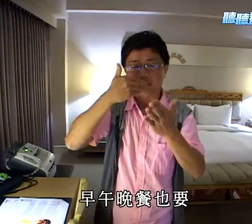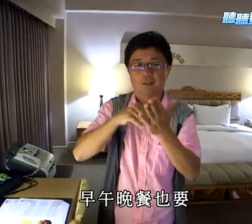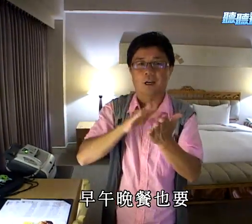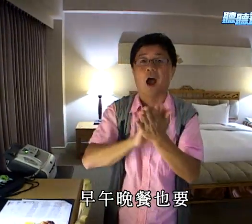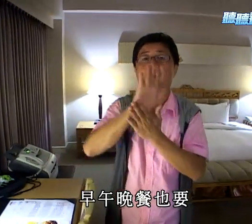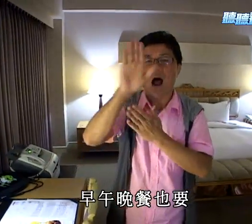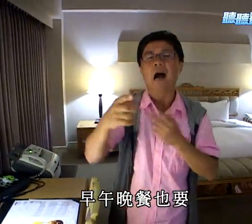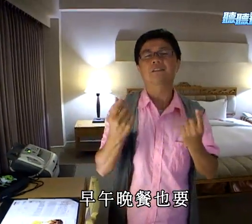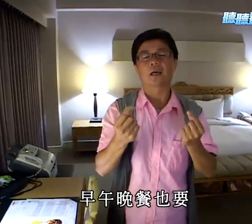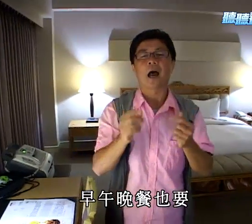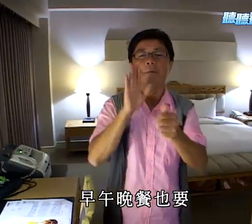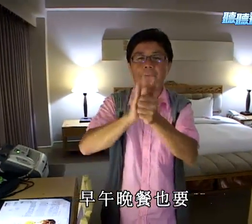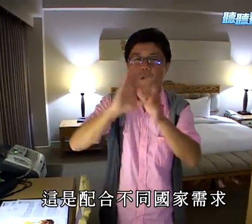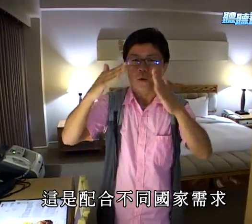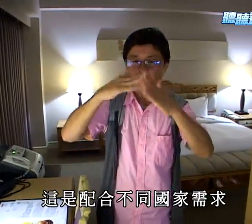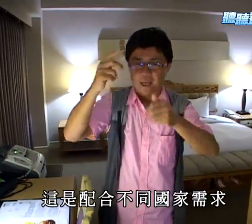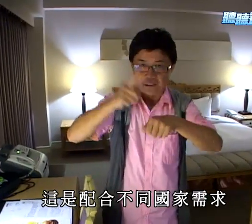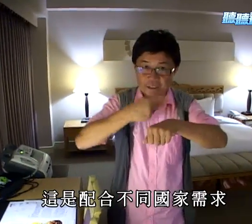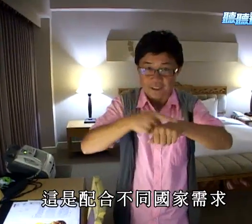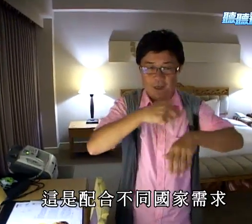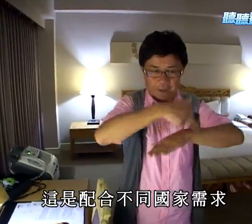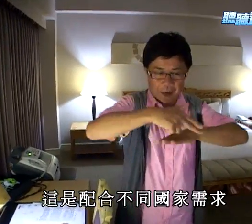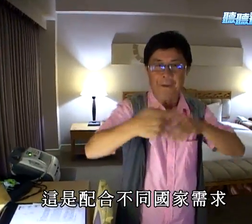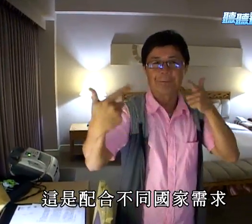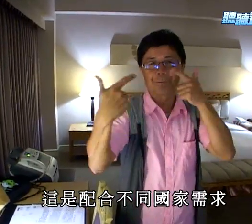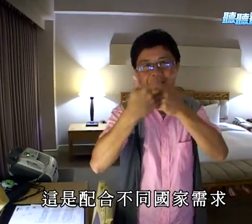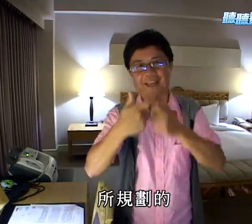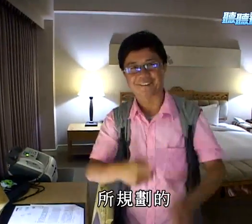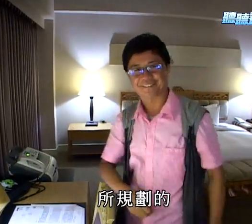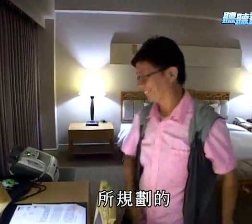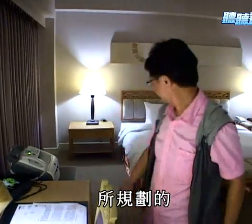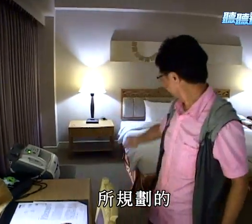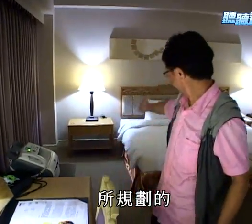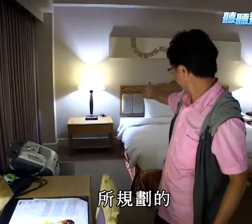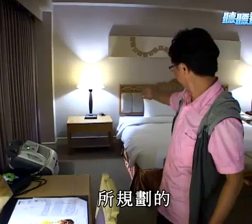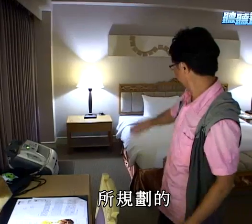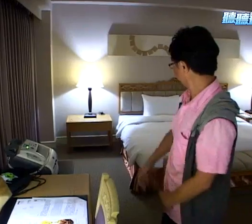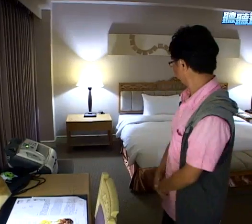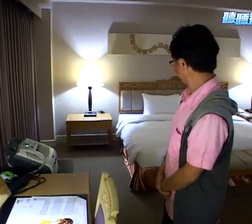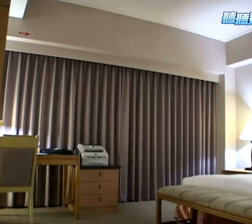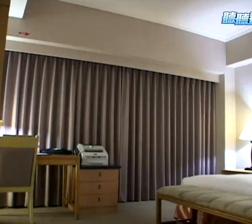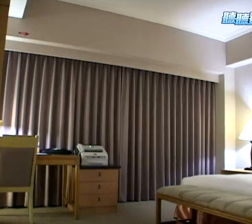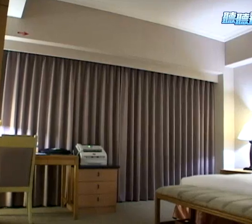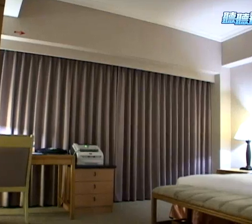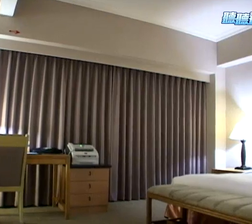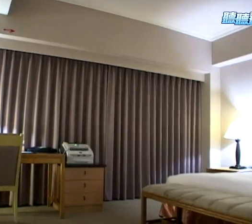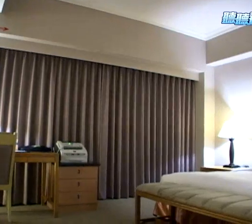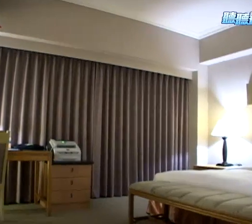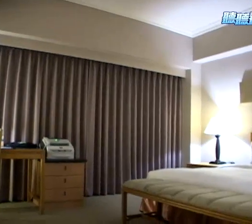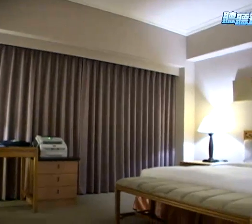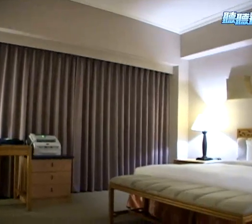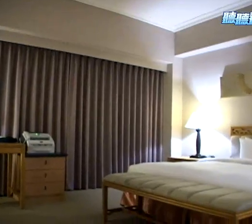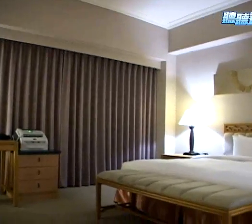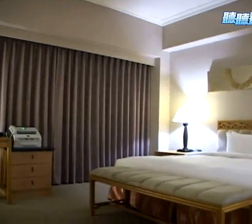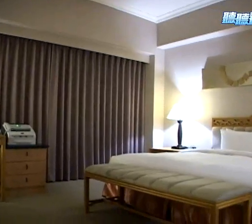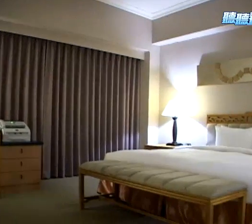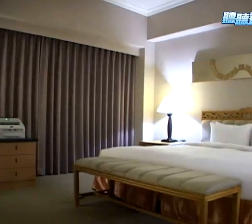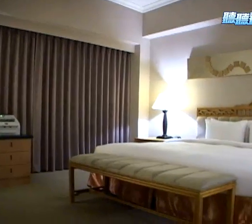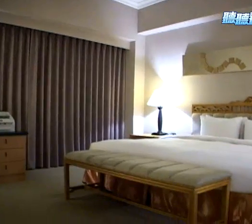晚餐也要，这是配合不同国家需求所规划的。什么？